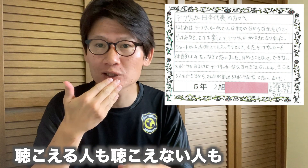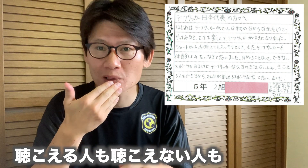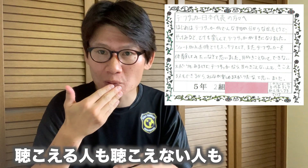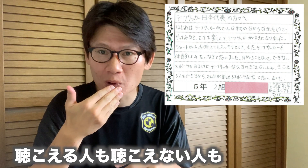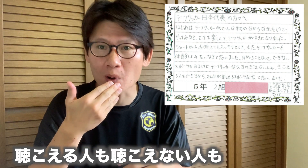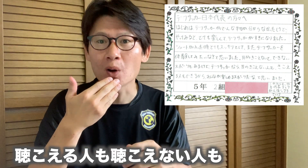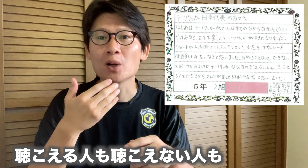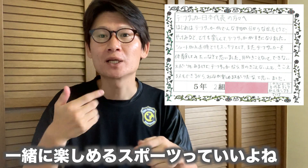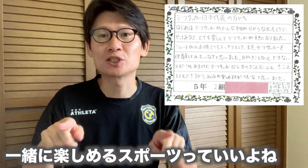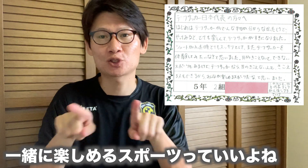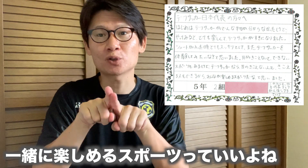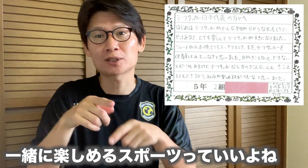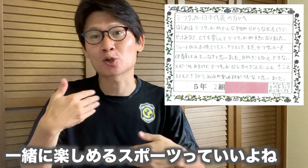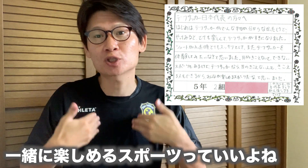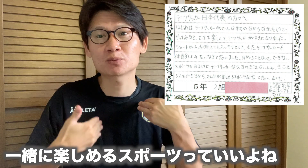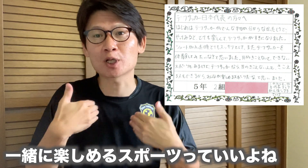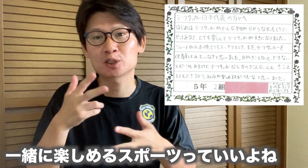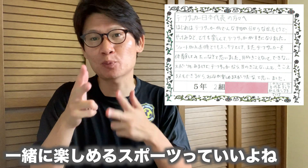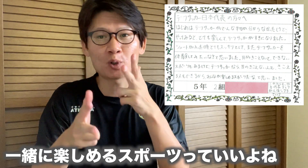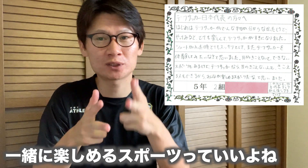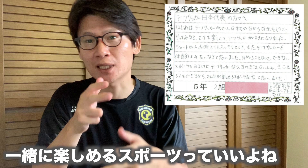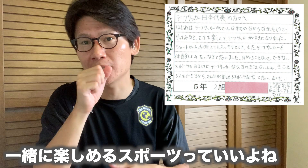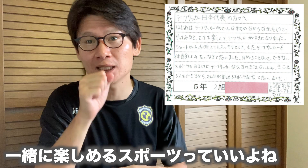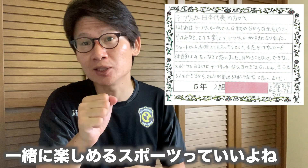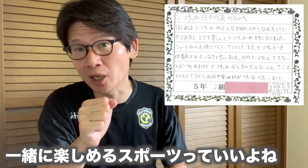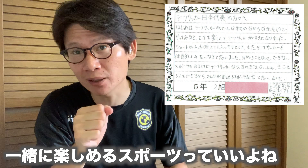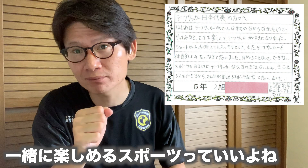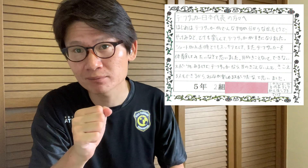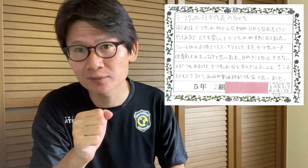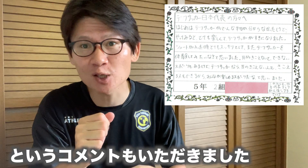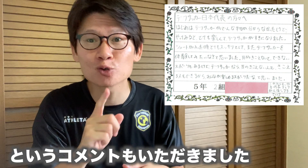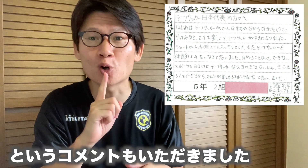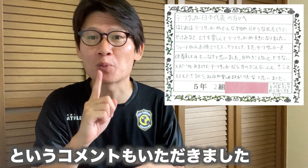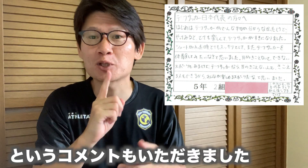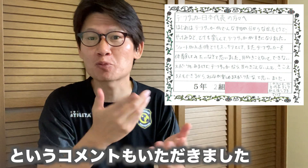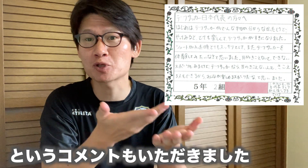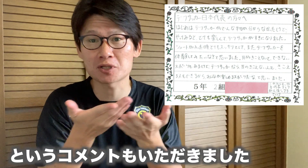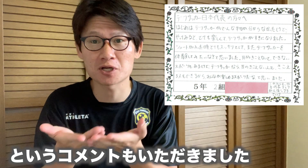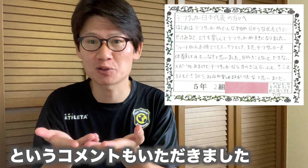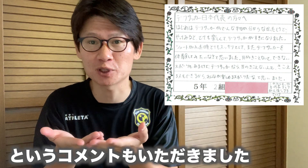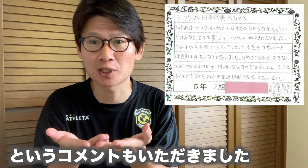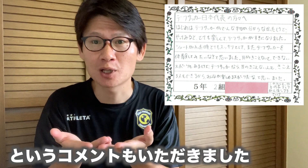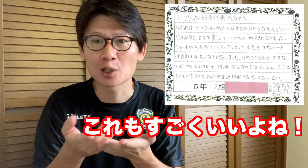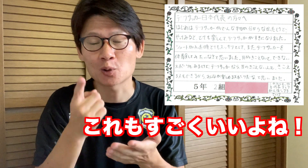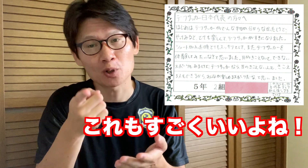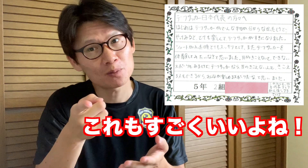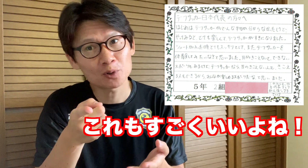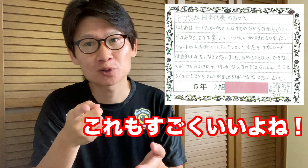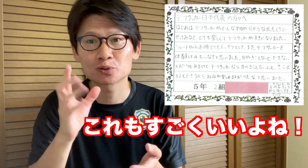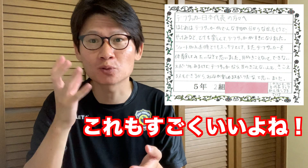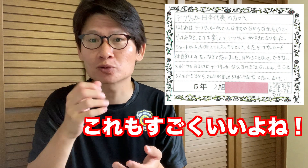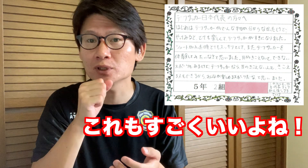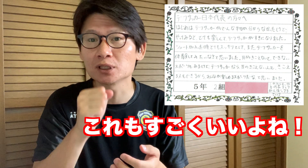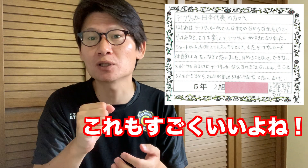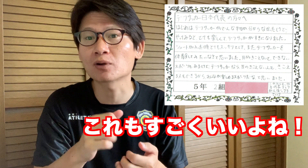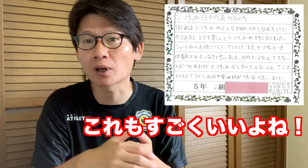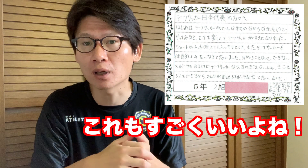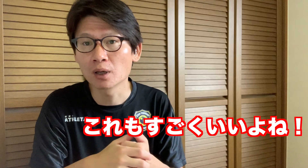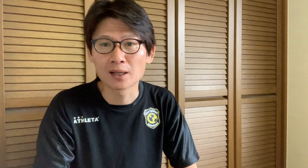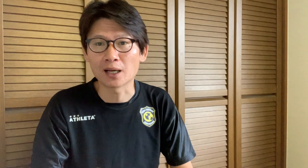も一緒に楽しめるスポーツでいいねっていうコメントもいただきました。これもすごくいいよね。あとこ